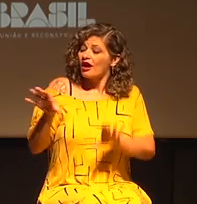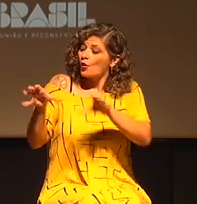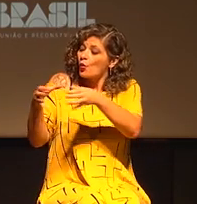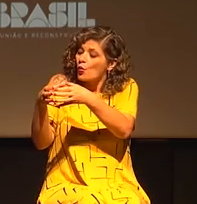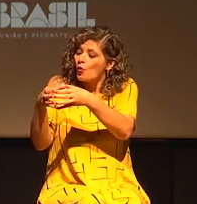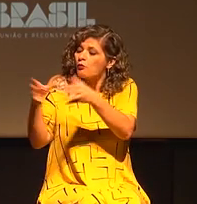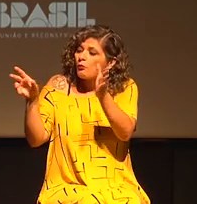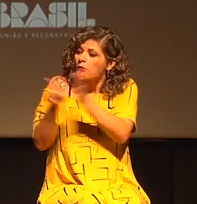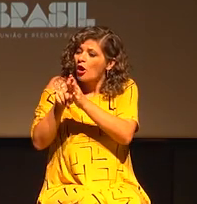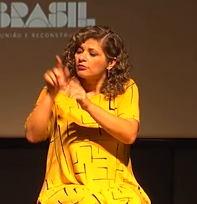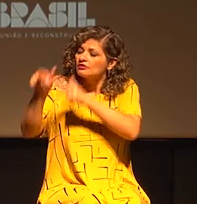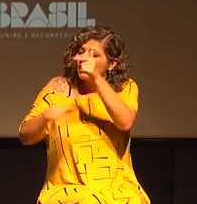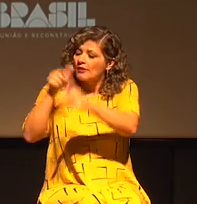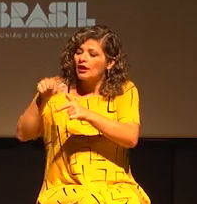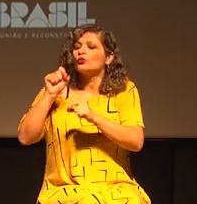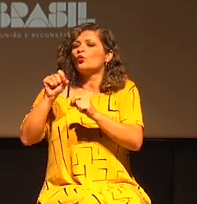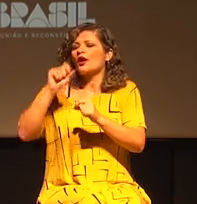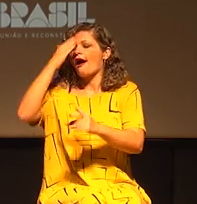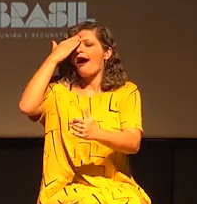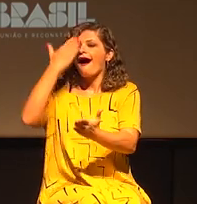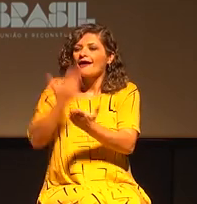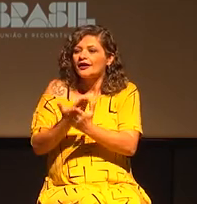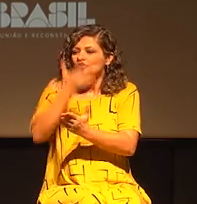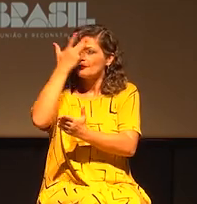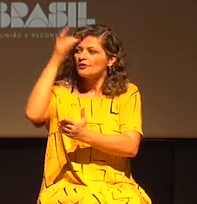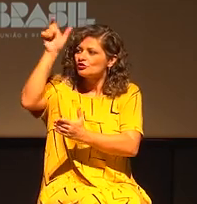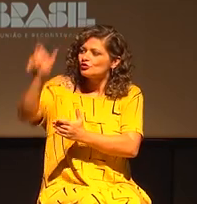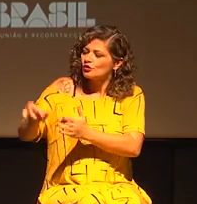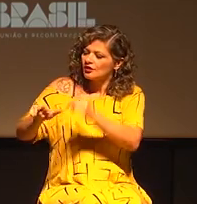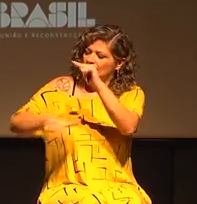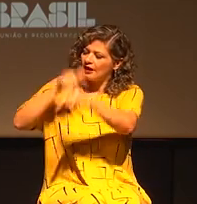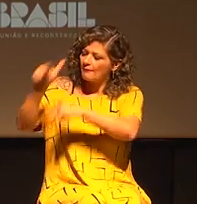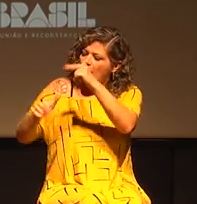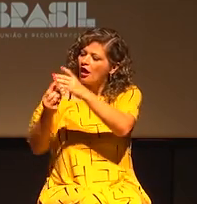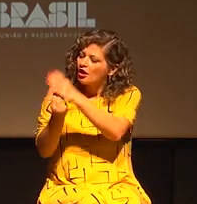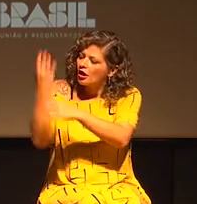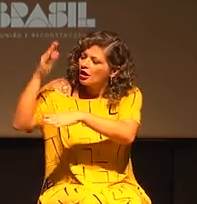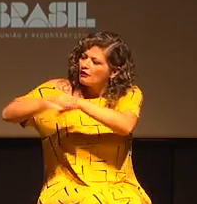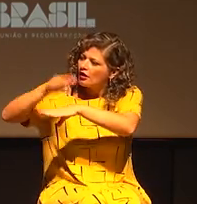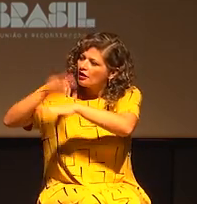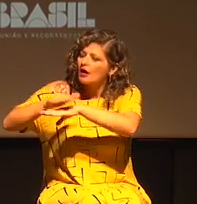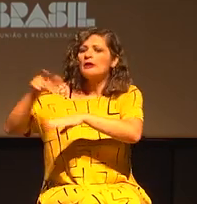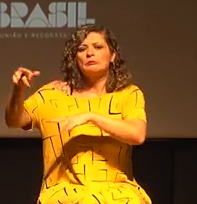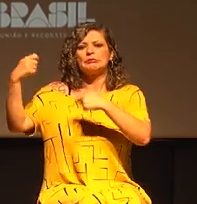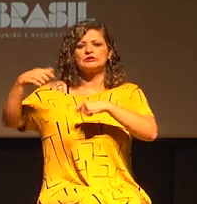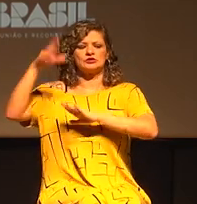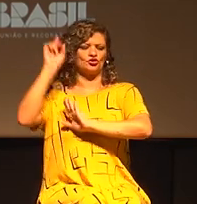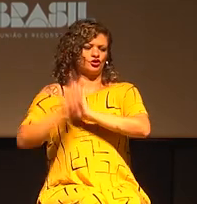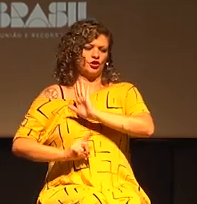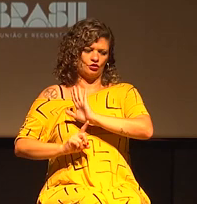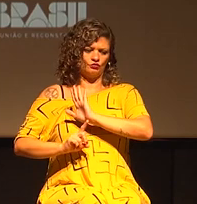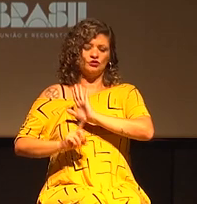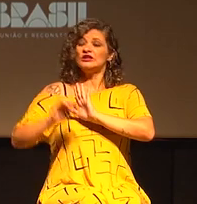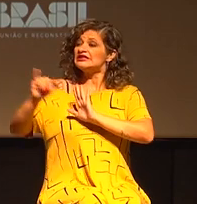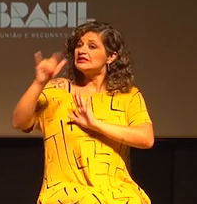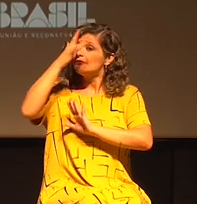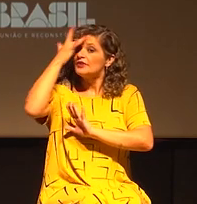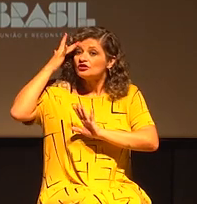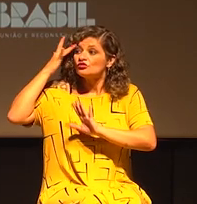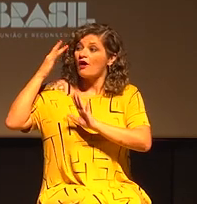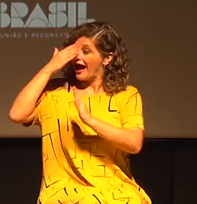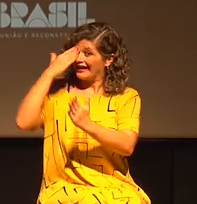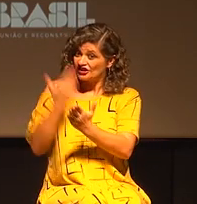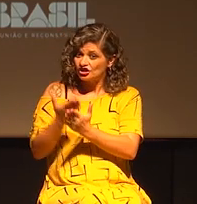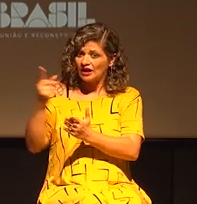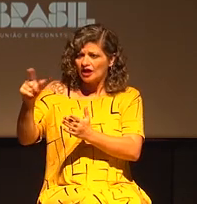quê que acredita que o trabalhador que produz deve ter acesso a direitos né então quem acredita nisso tá na nossa luta